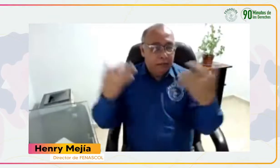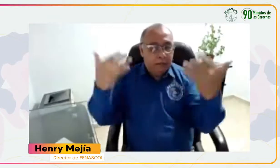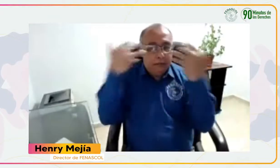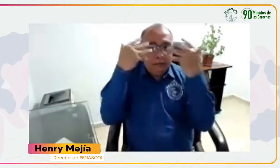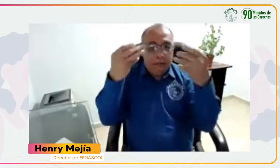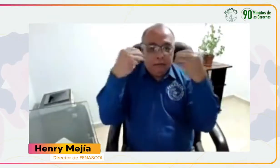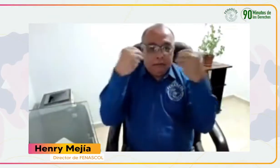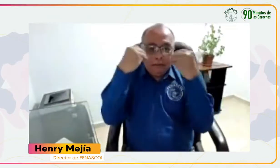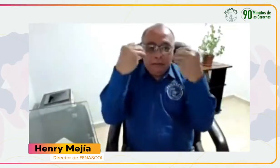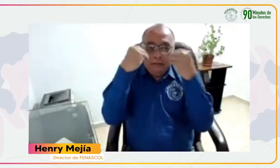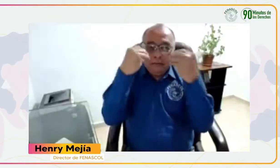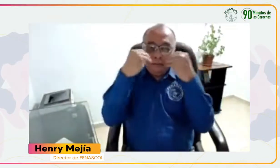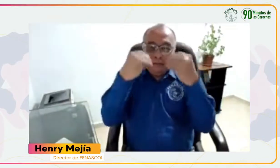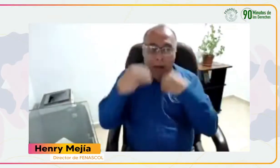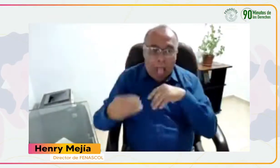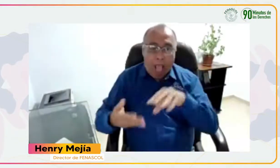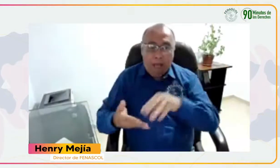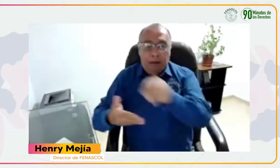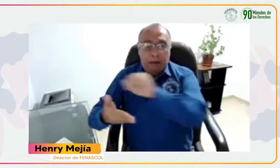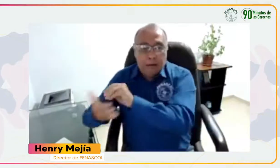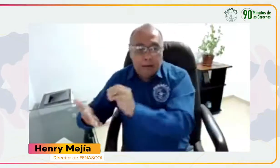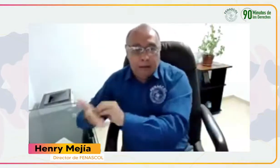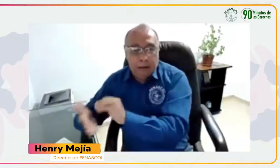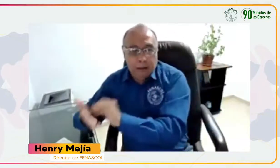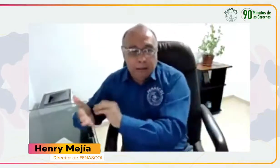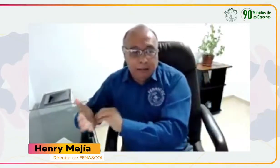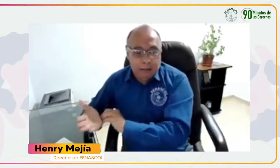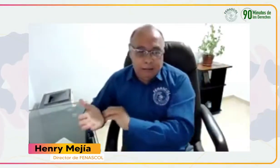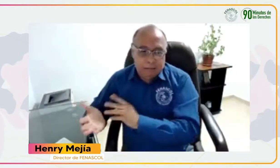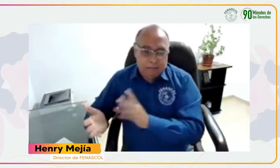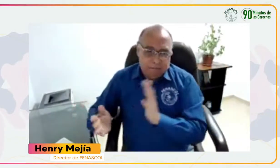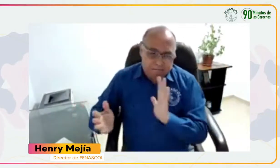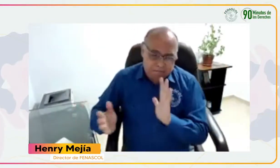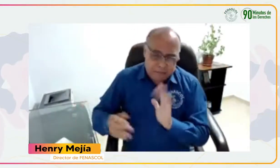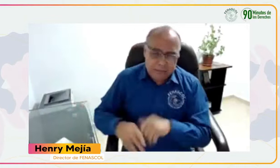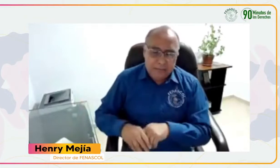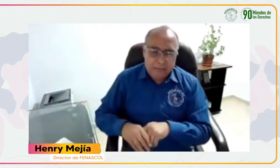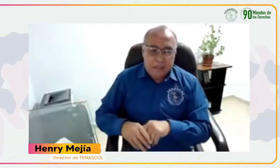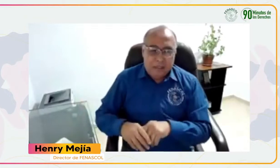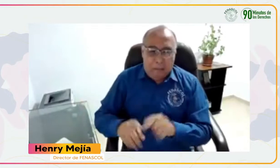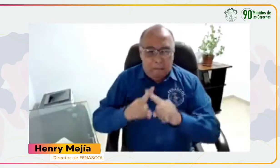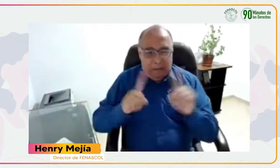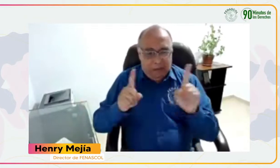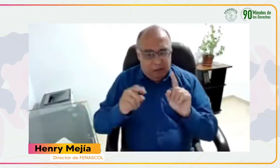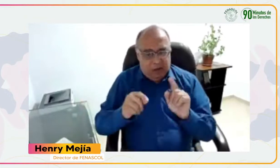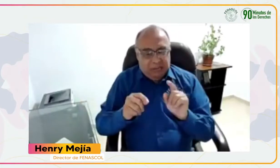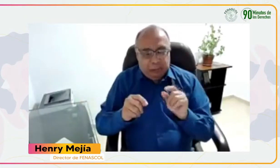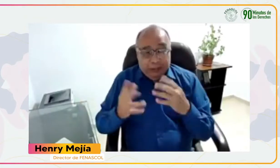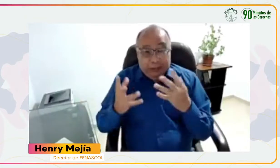Eso quiere decir que me están enseñando. Estuve aprendiendo mucho acá, tomé nota y